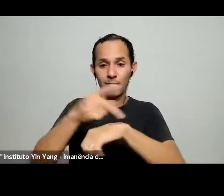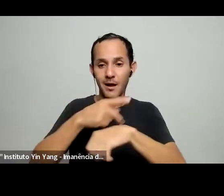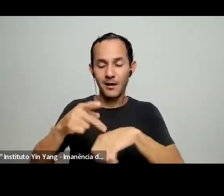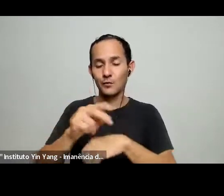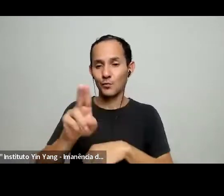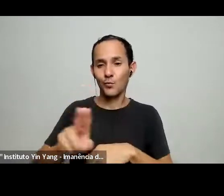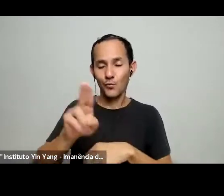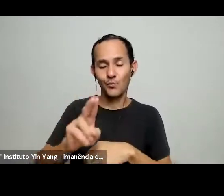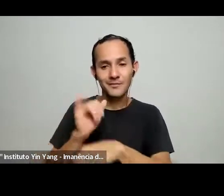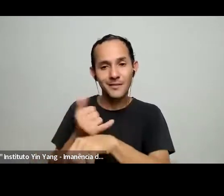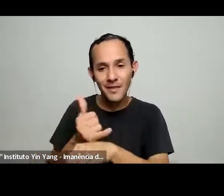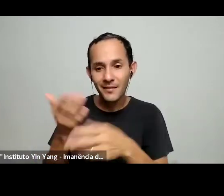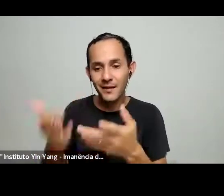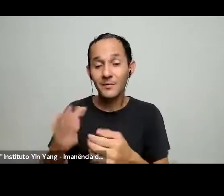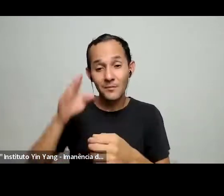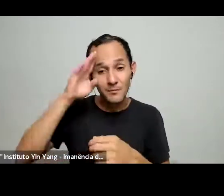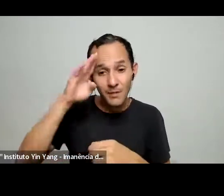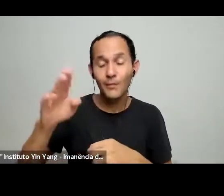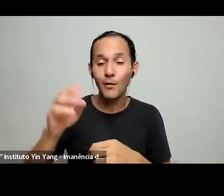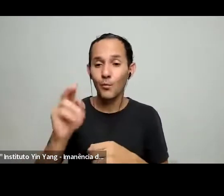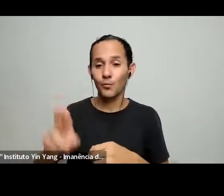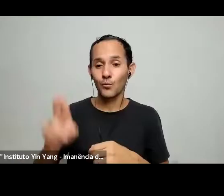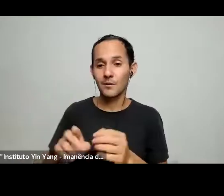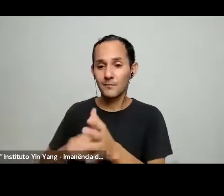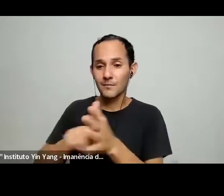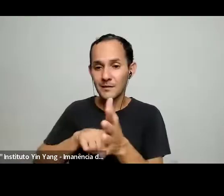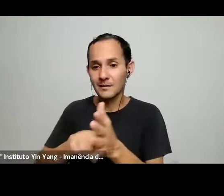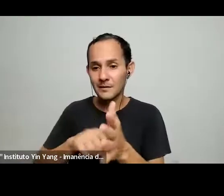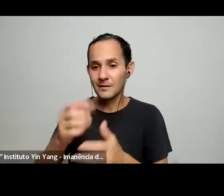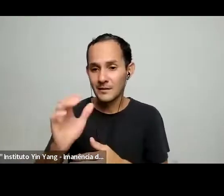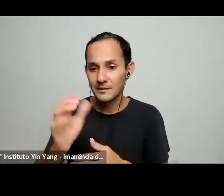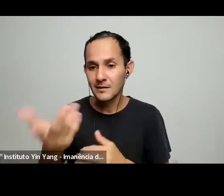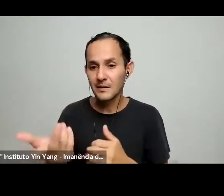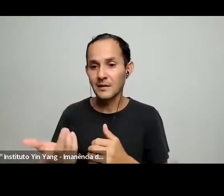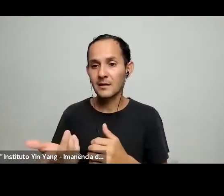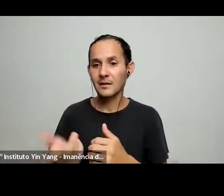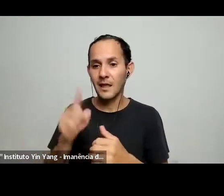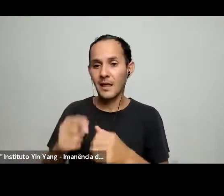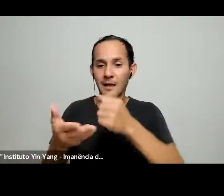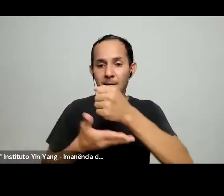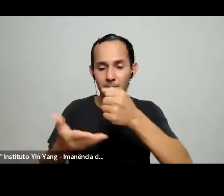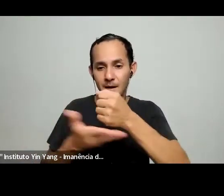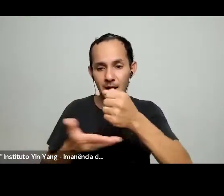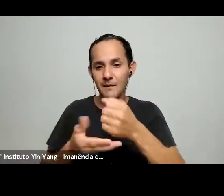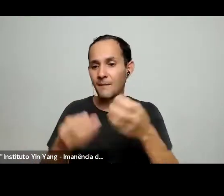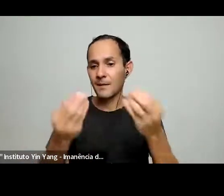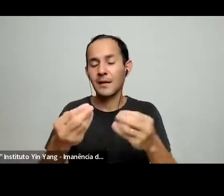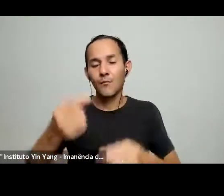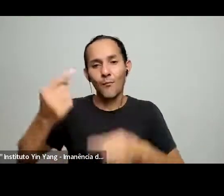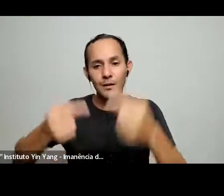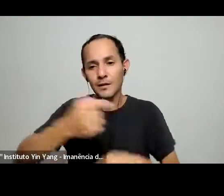instrumentem, inclusive, principalmente com pesquisa científica, com essa base necessária para que as políticas